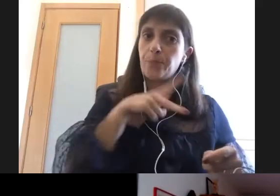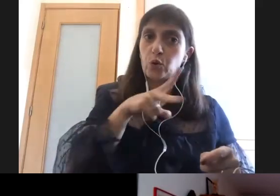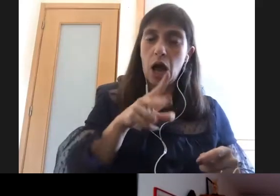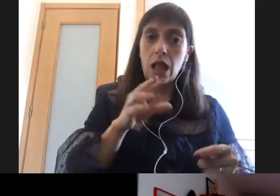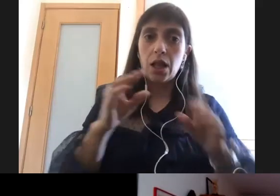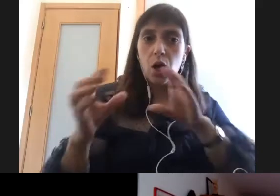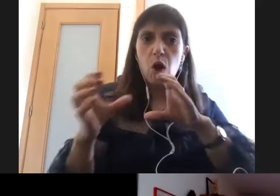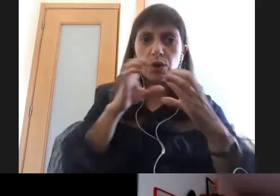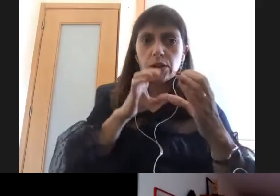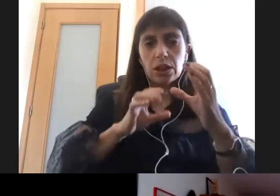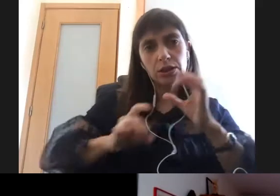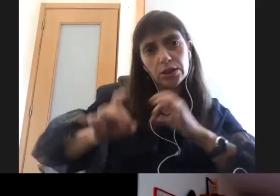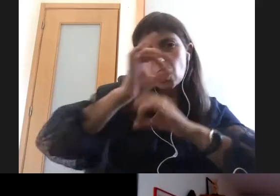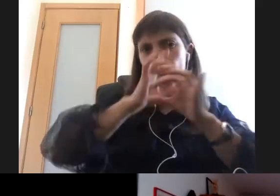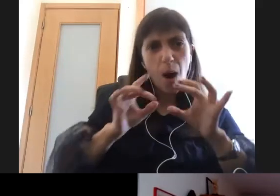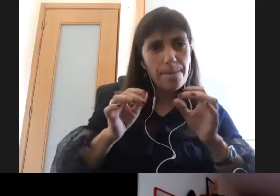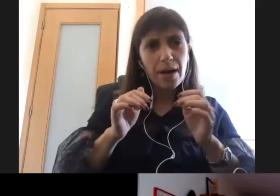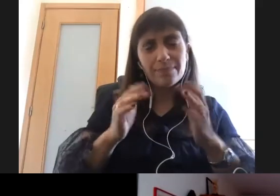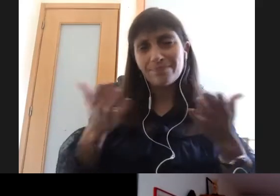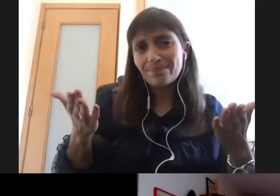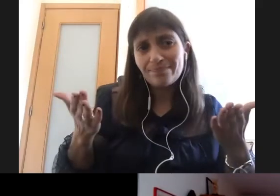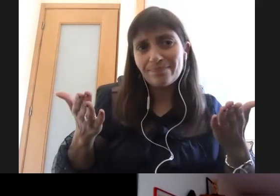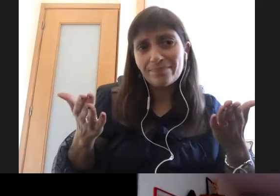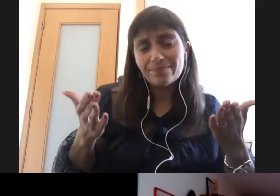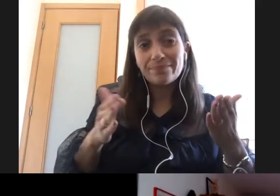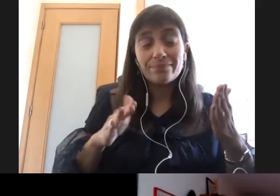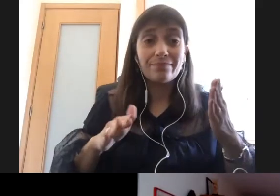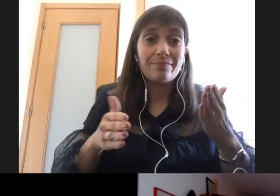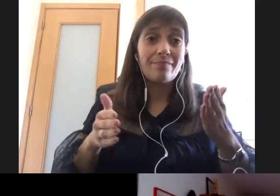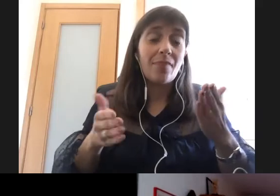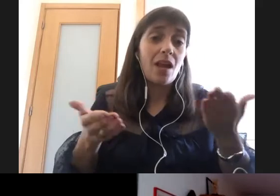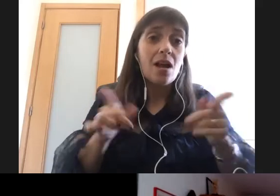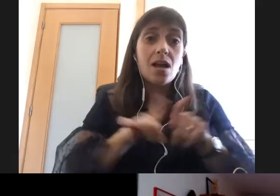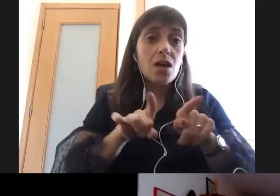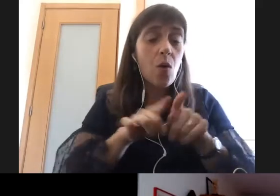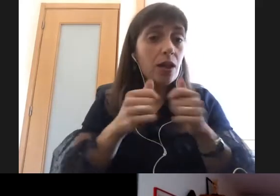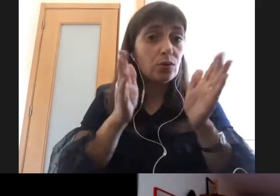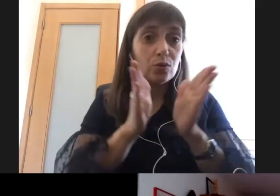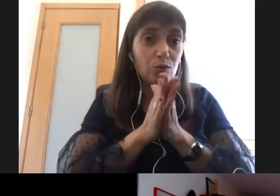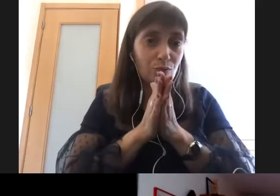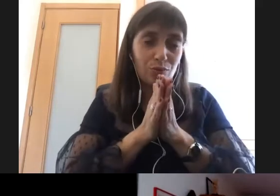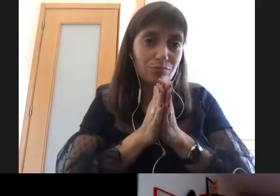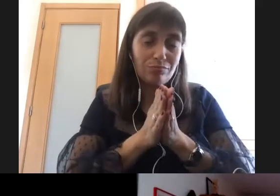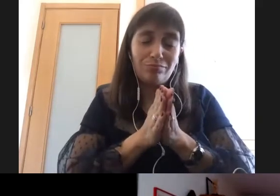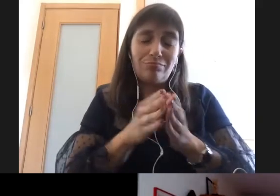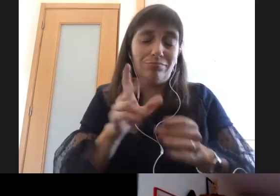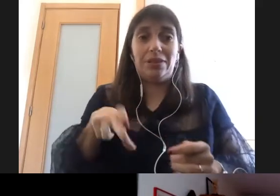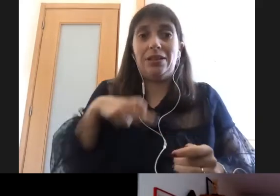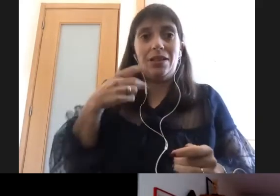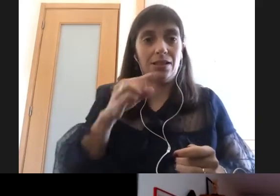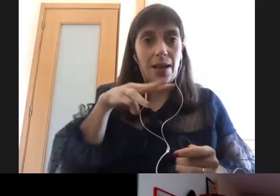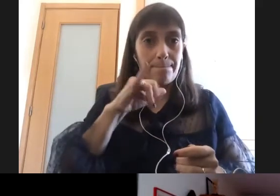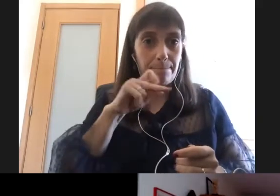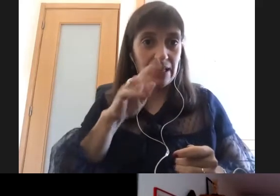europeu, uma província que estivesse sequer próximo da riqueza que Minas tinha. Tanto que boa parte dos